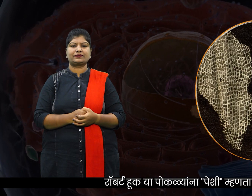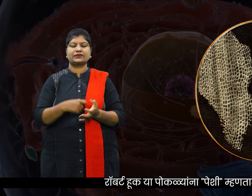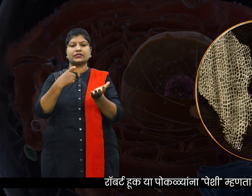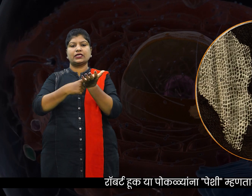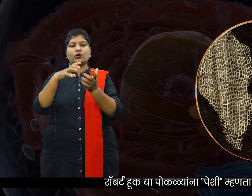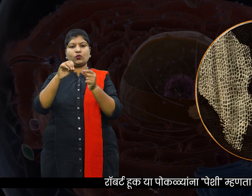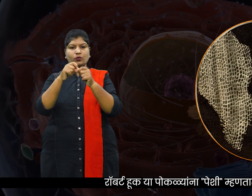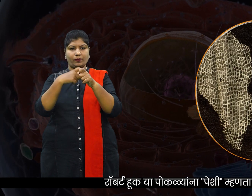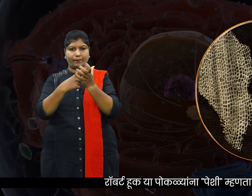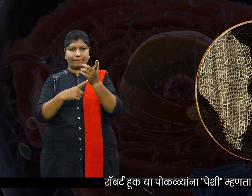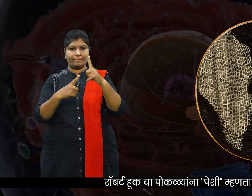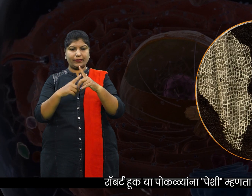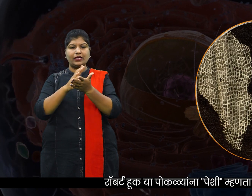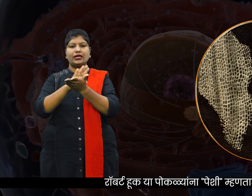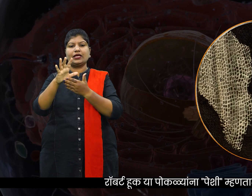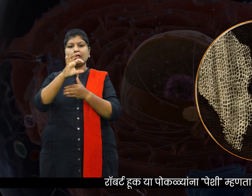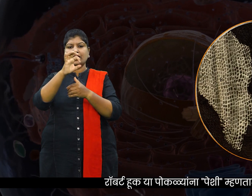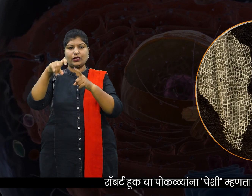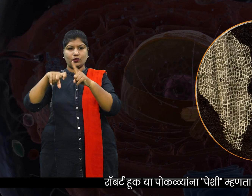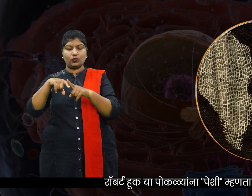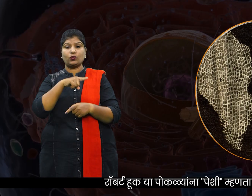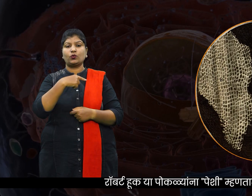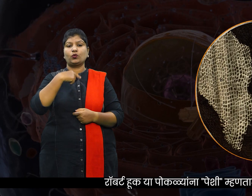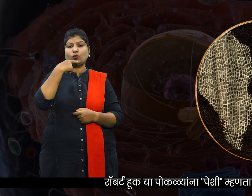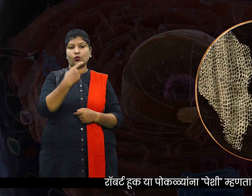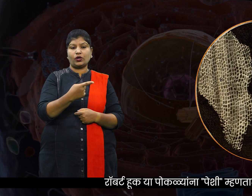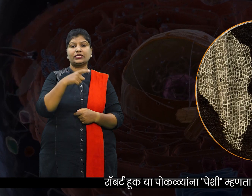रॉबर्ट हुक या पोकळ्यांना पेशी म्हणतात.